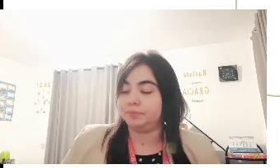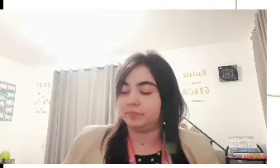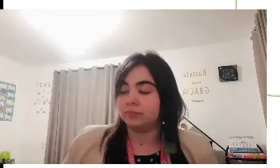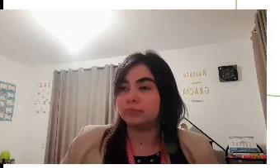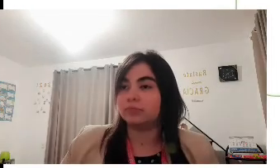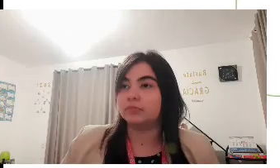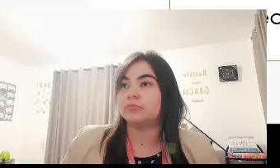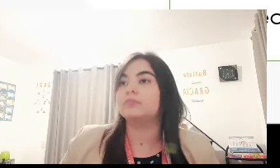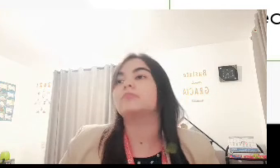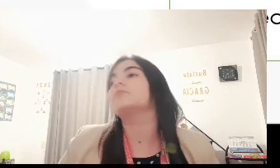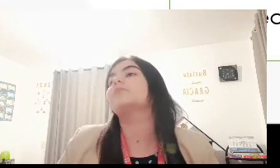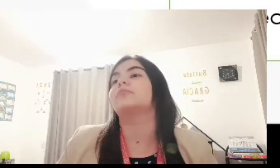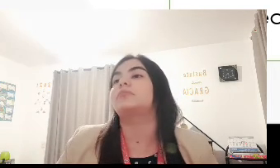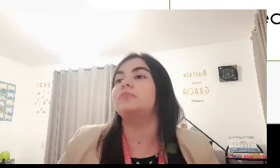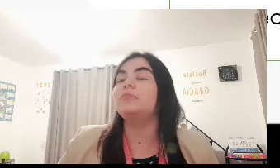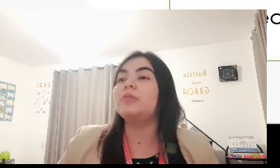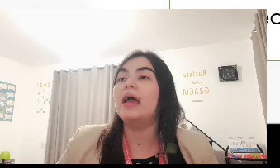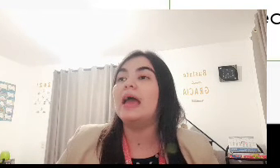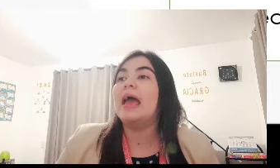enseñanza.